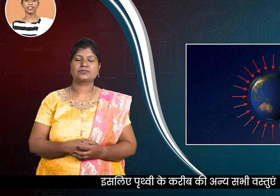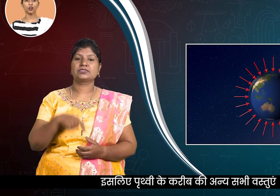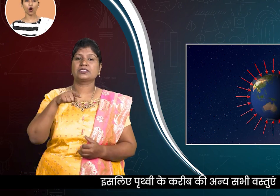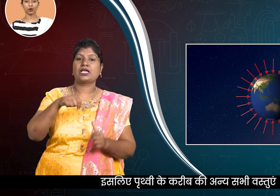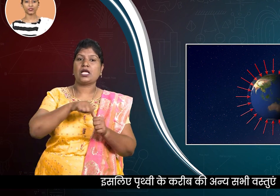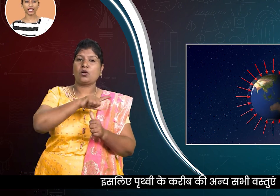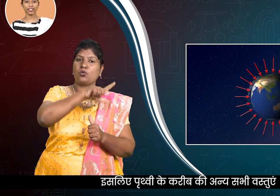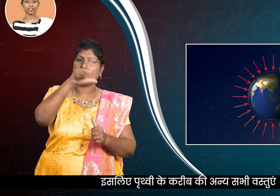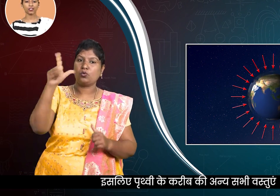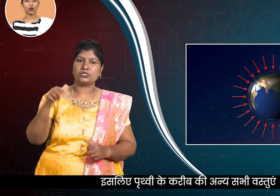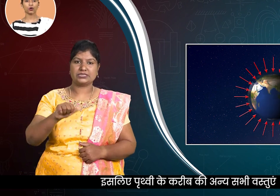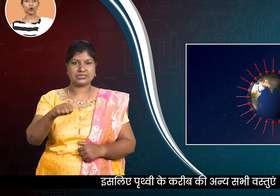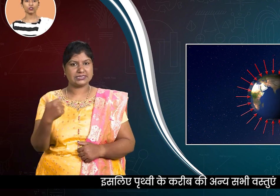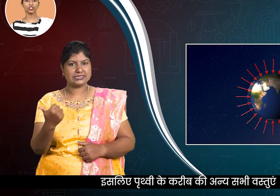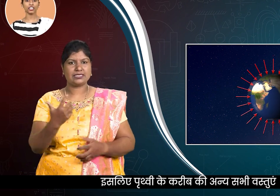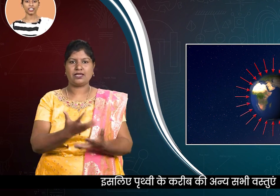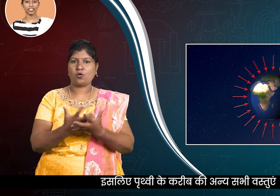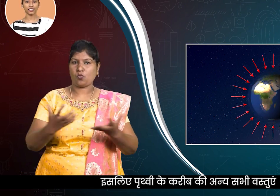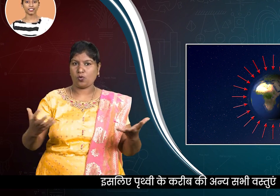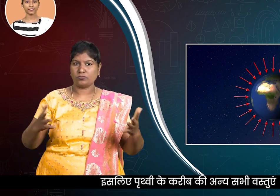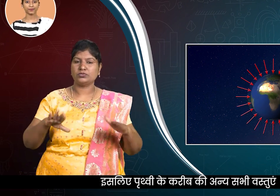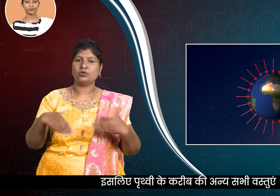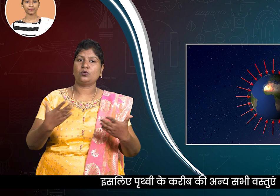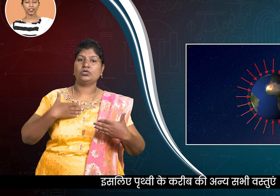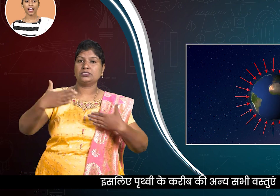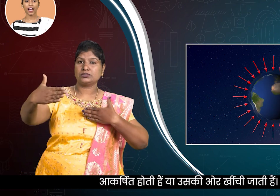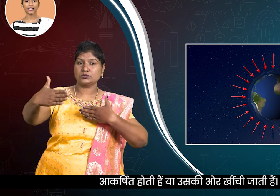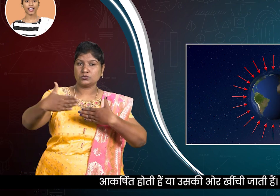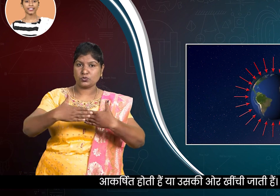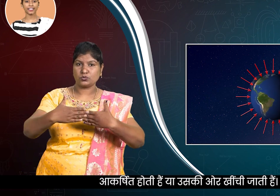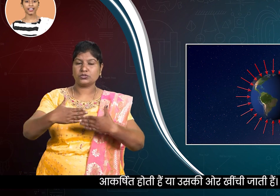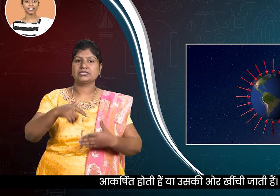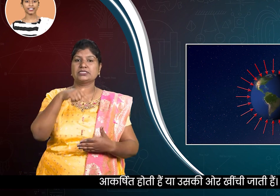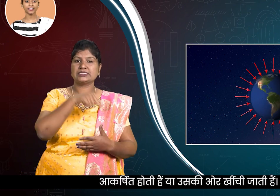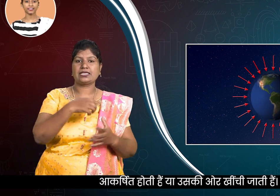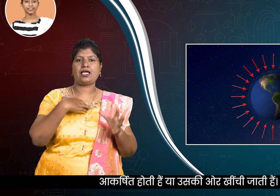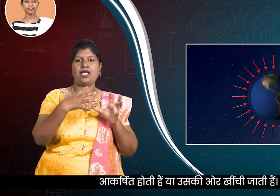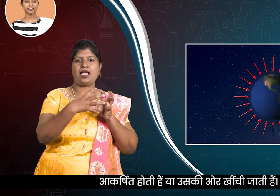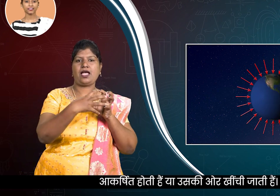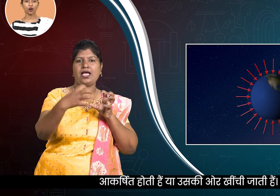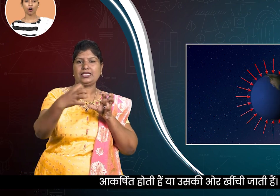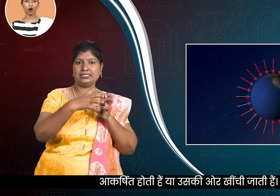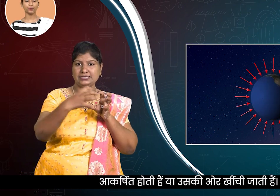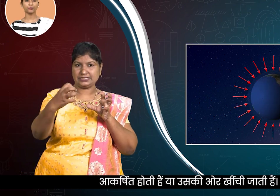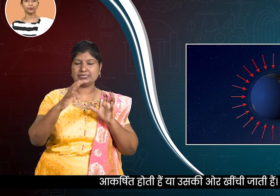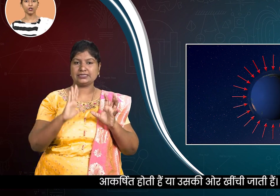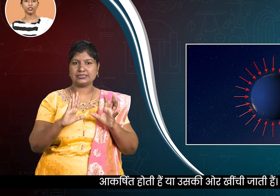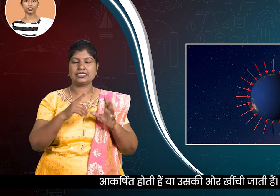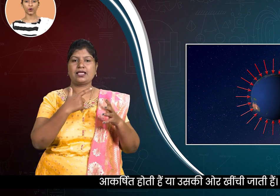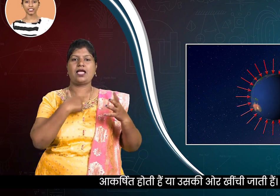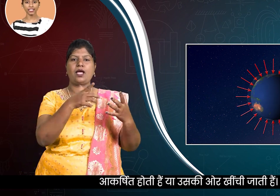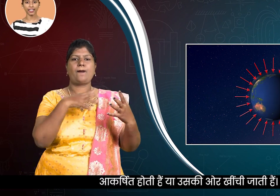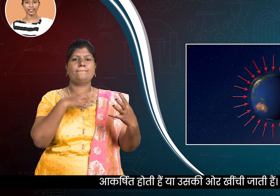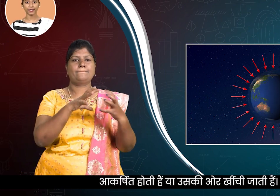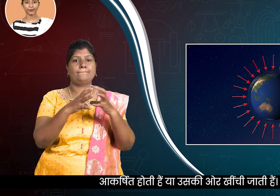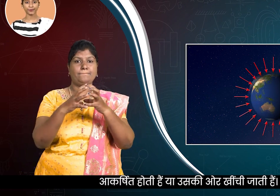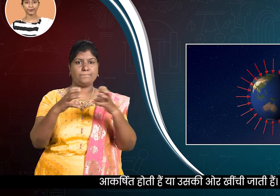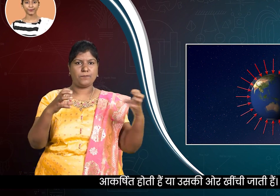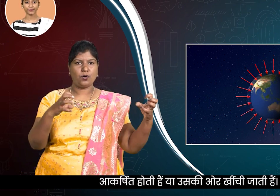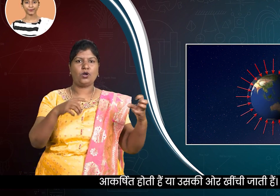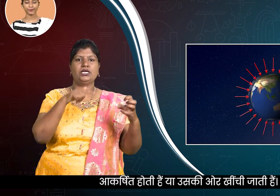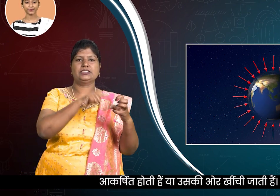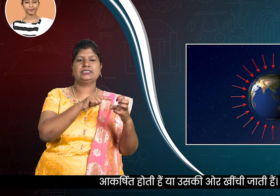इसलिए पृथ्वी के करीब की अन्य सभी वस्तुएं आकर्षित होती है या उसकी ओर खींची जाती